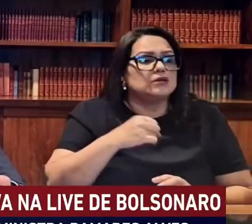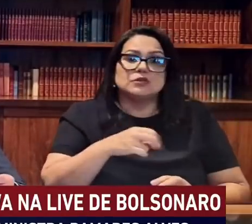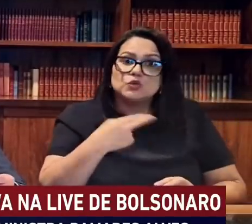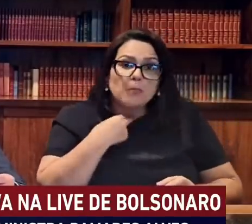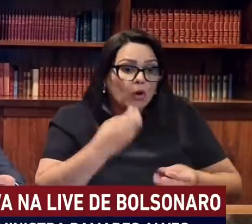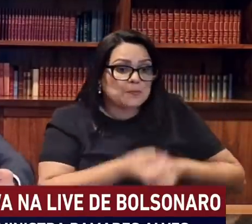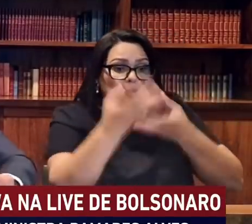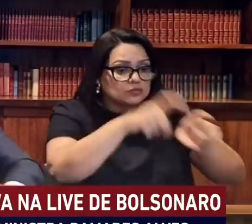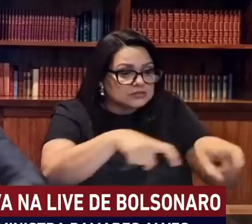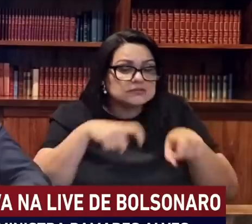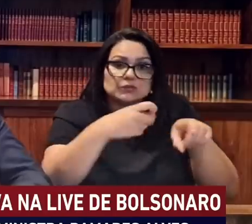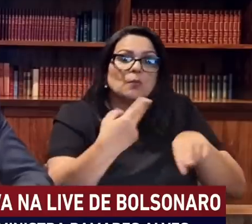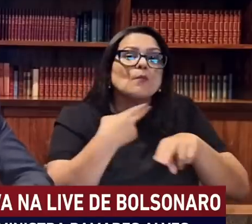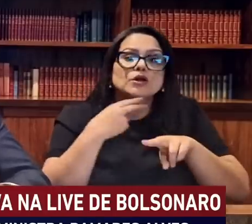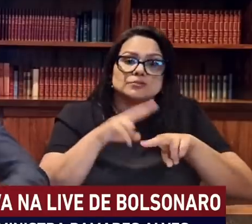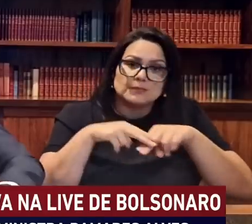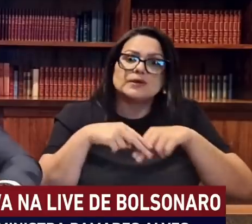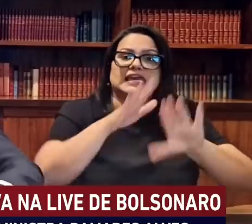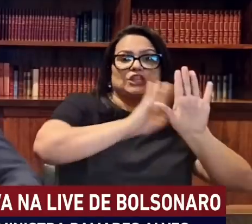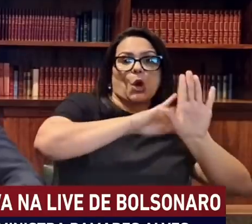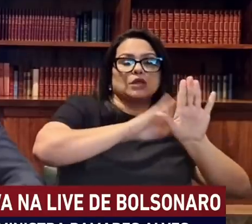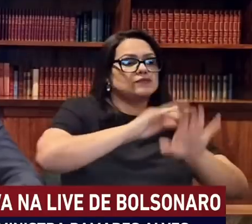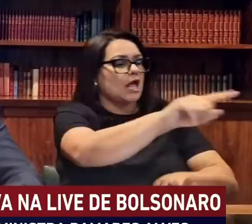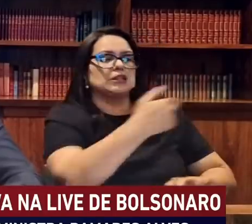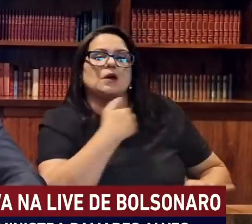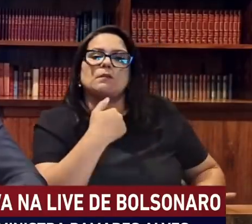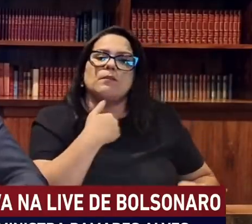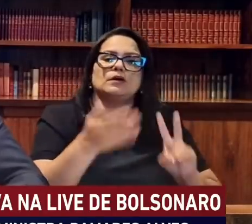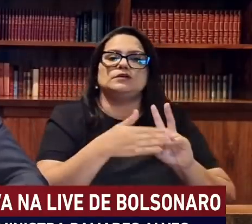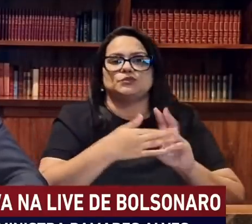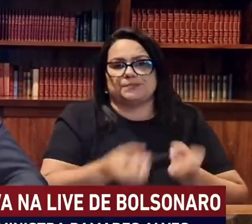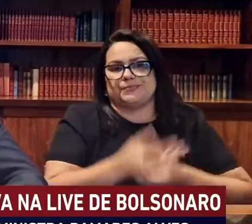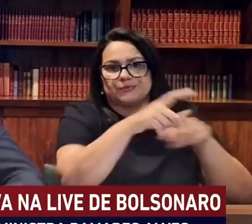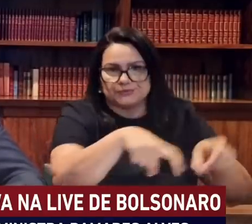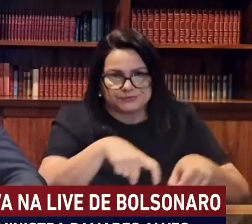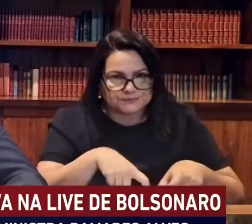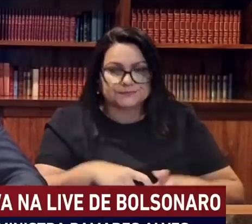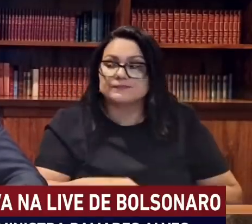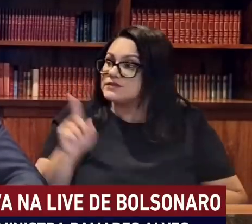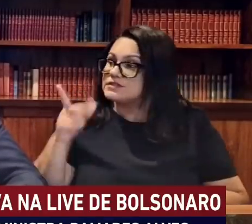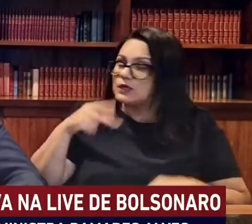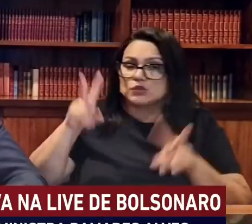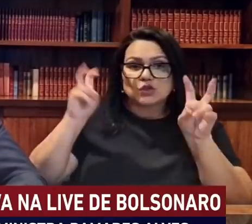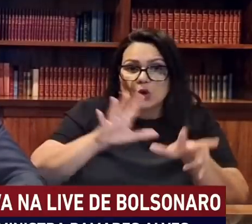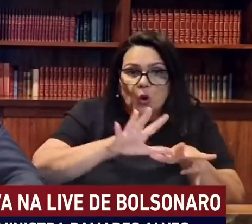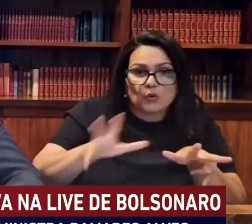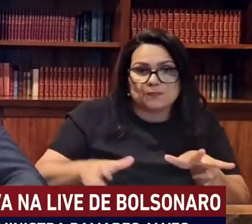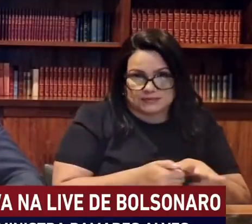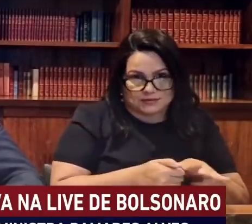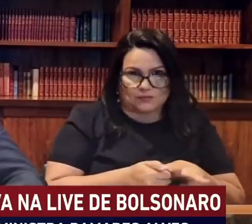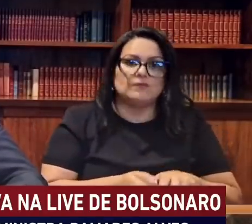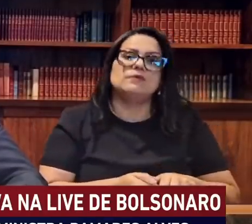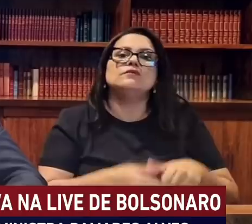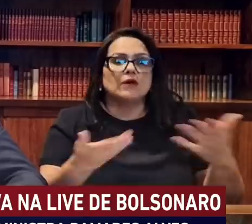toda a ideologia não deixava os índios produzir no Brasil. Já que você falou em corrupção, né? Vamos falar um pouquinho sobre a questão do